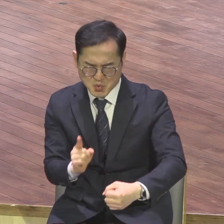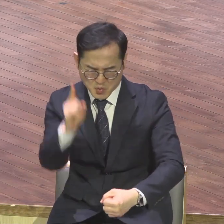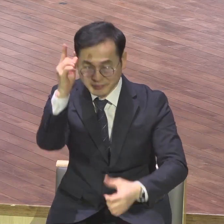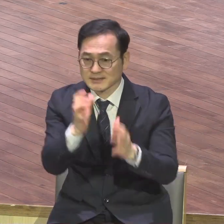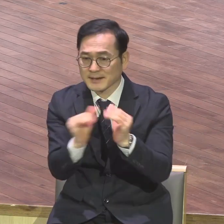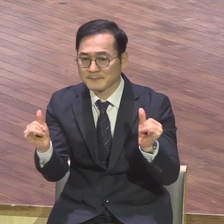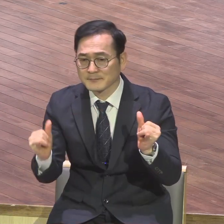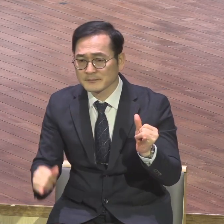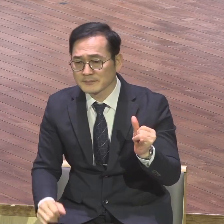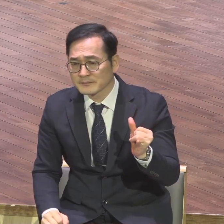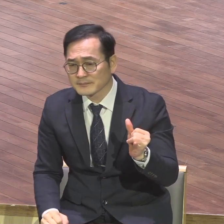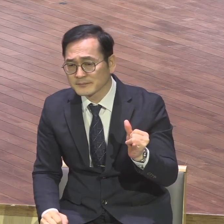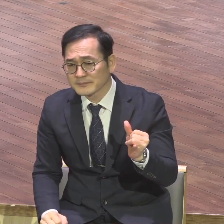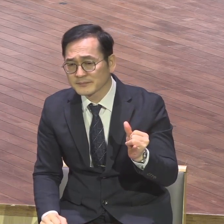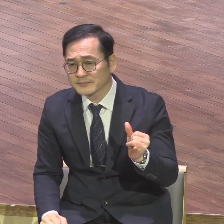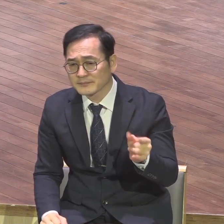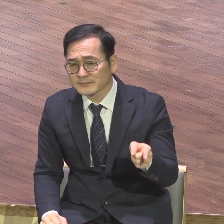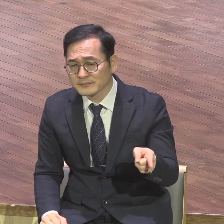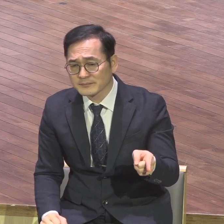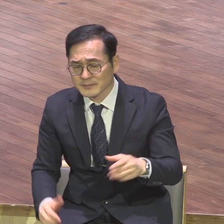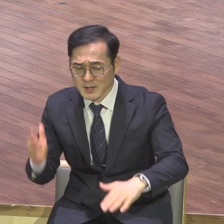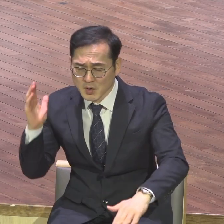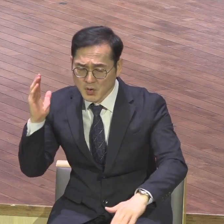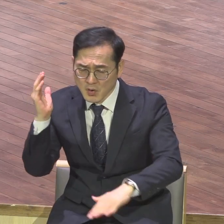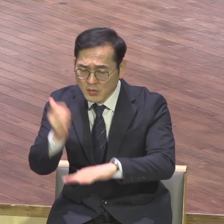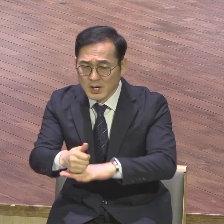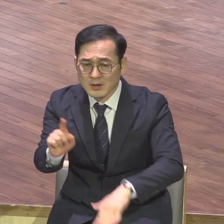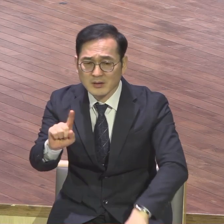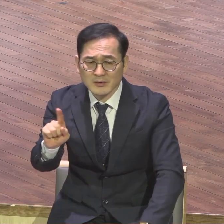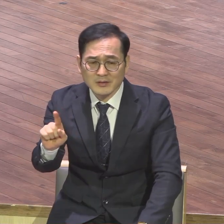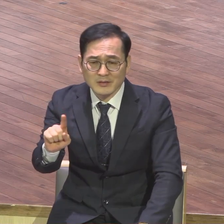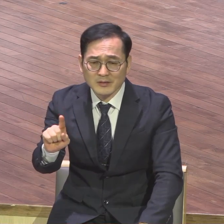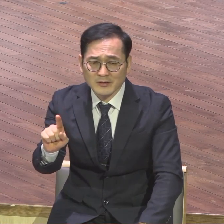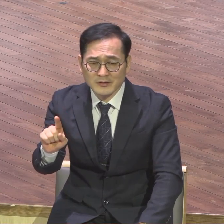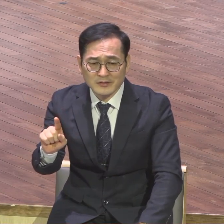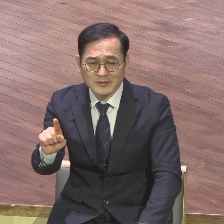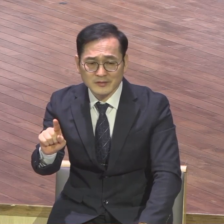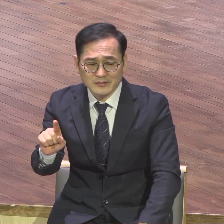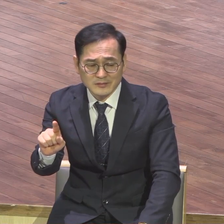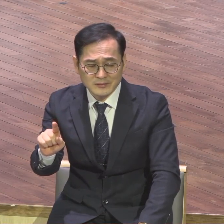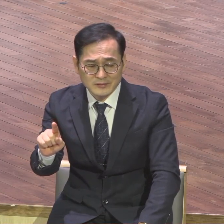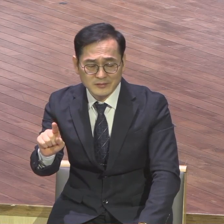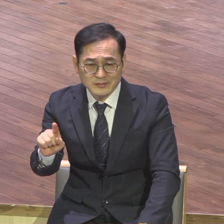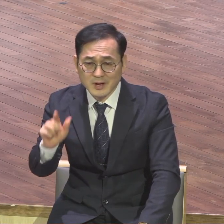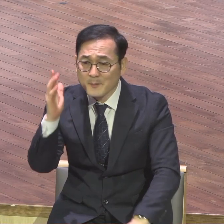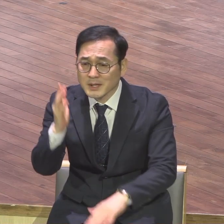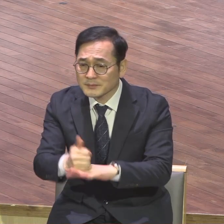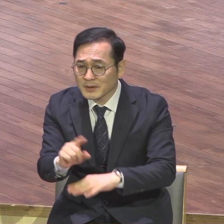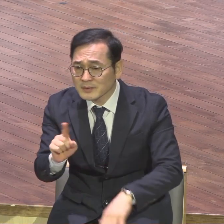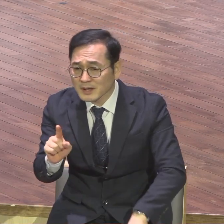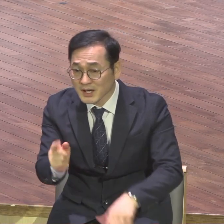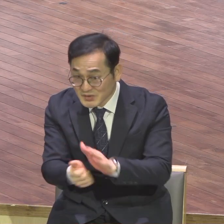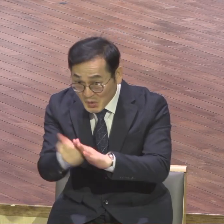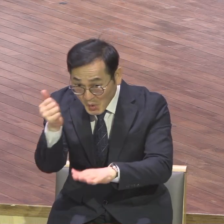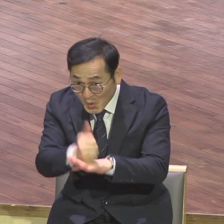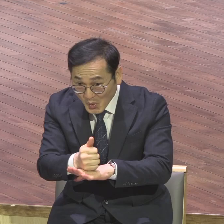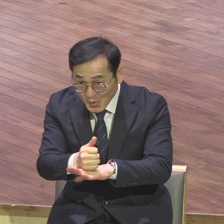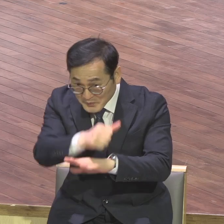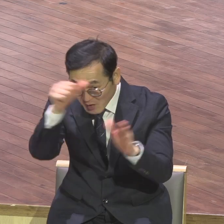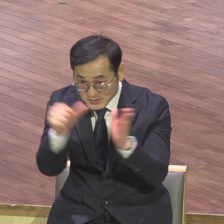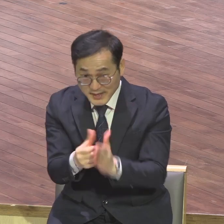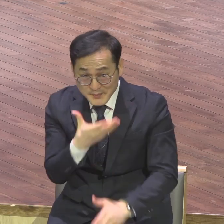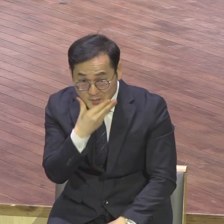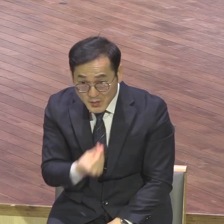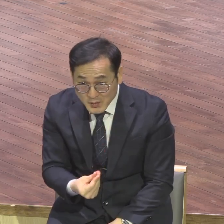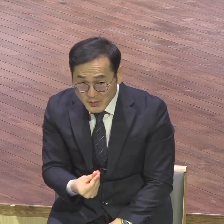그냥 나는 새도 그냥 죽이는 그런 능력인 사람들이 말로가 뭐예요? 말로가 세상